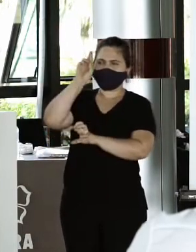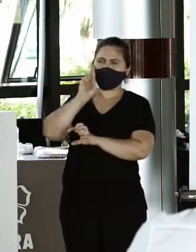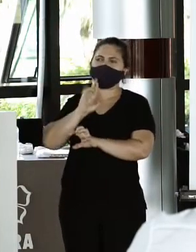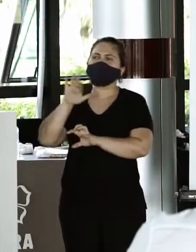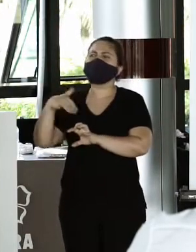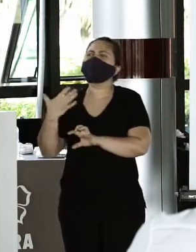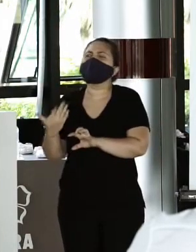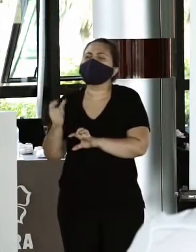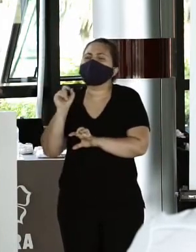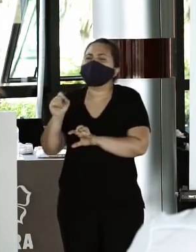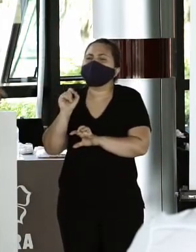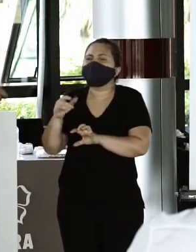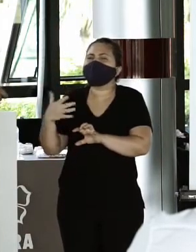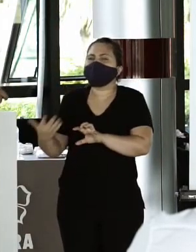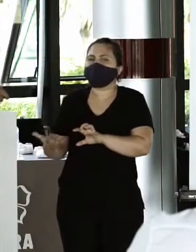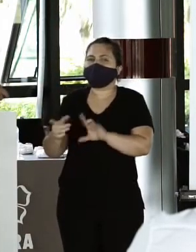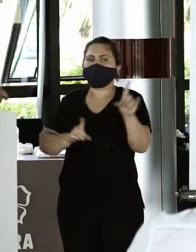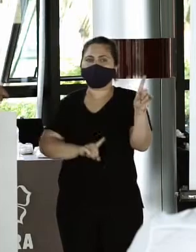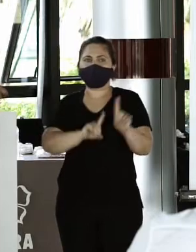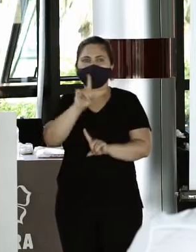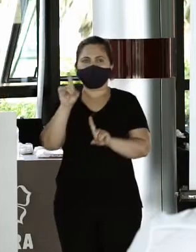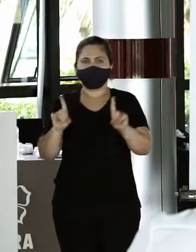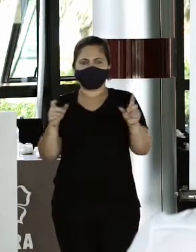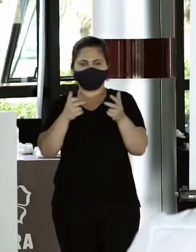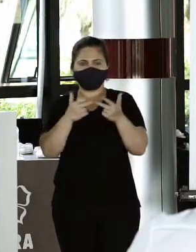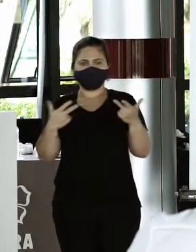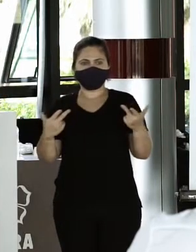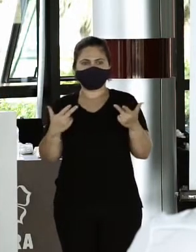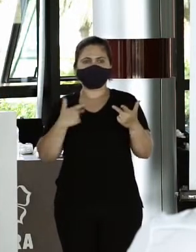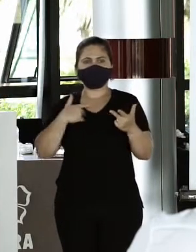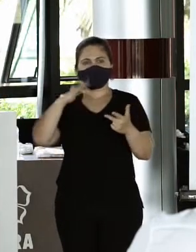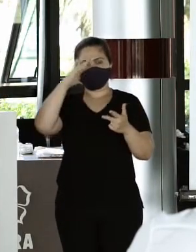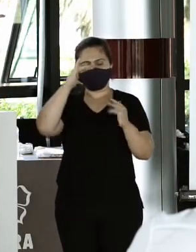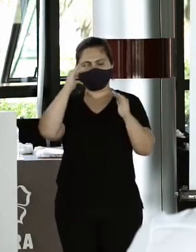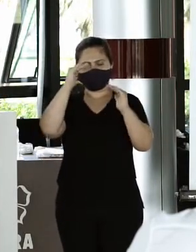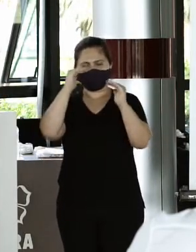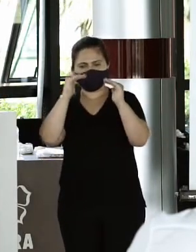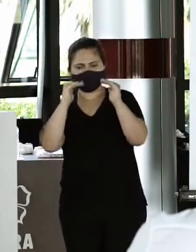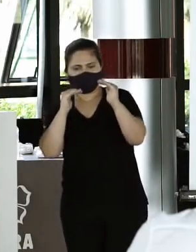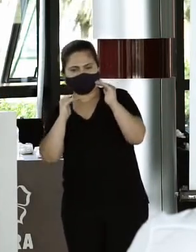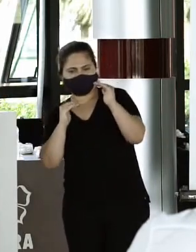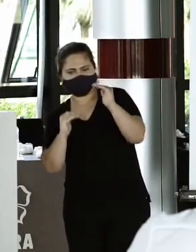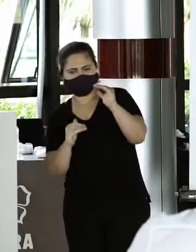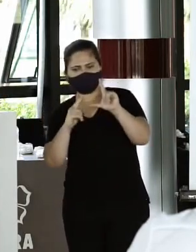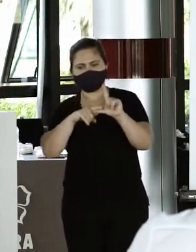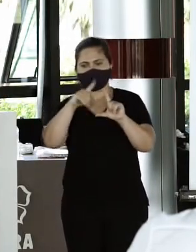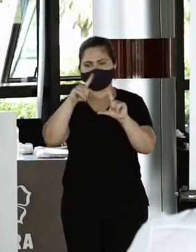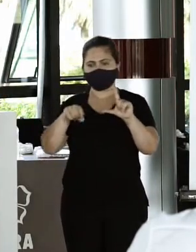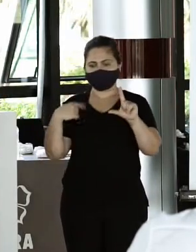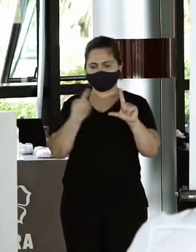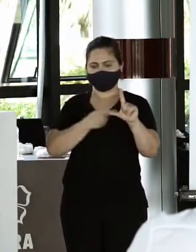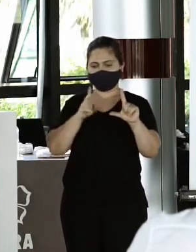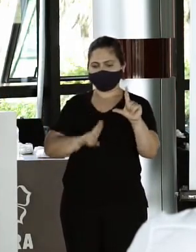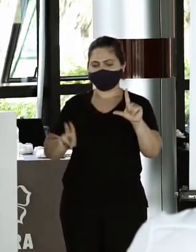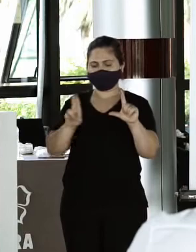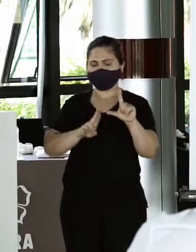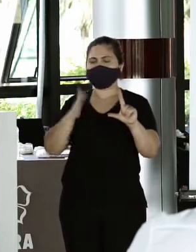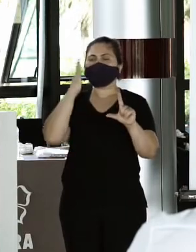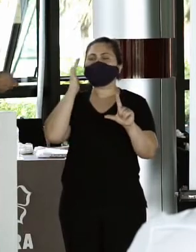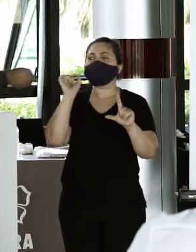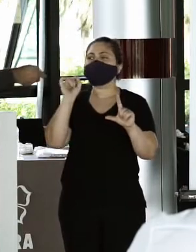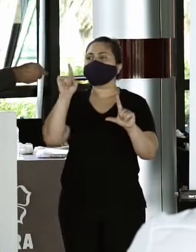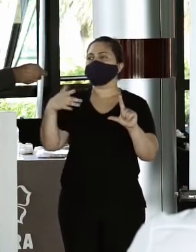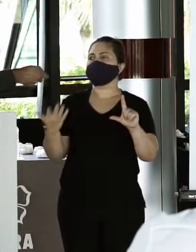O que é essa mancha roxa? Alguma coisa a uma temperatura mais baixa pela escala que eu estou usando. Só que sabe o